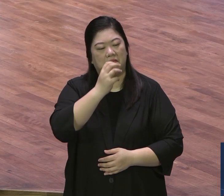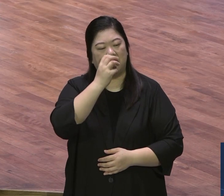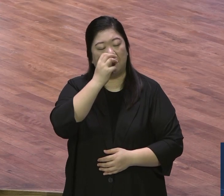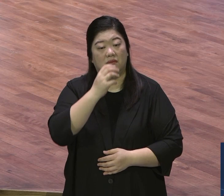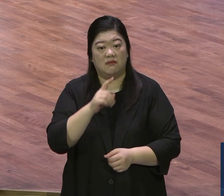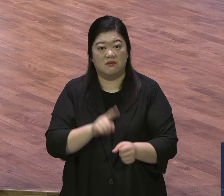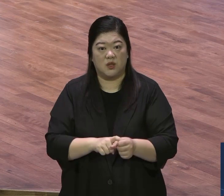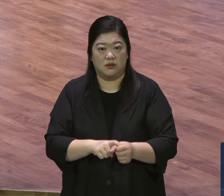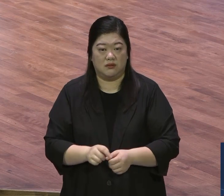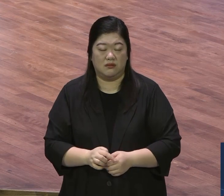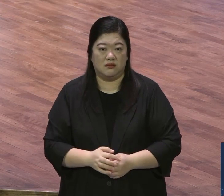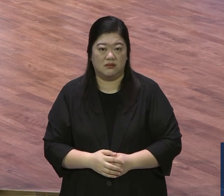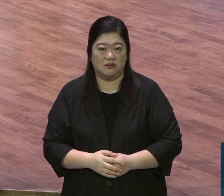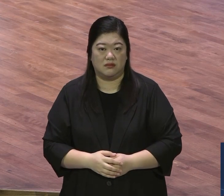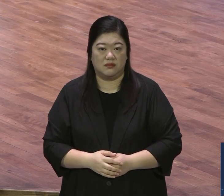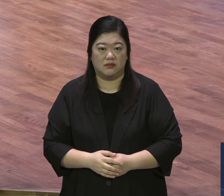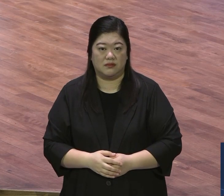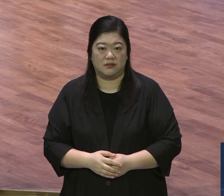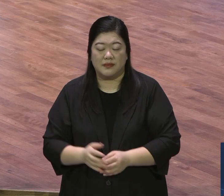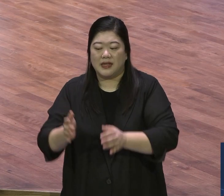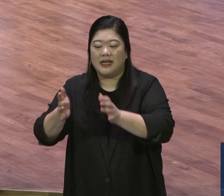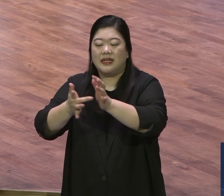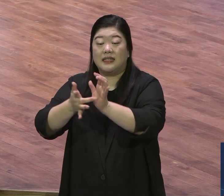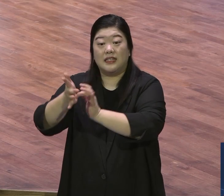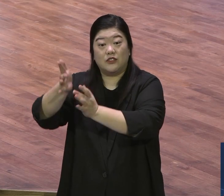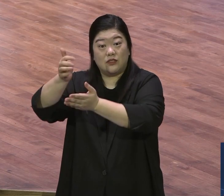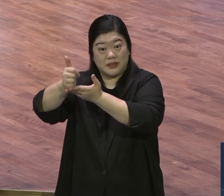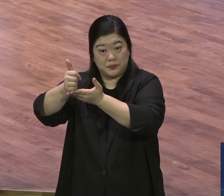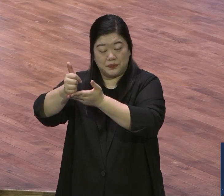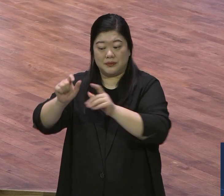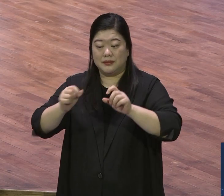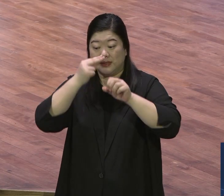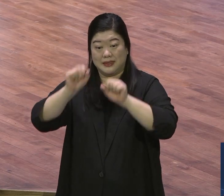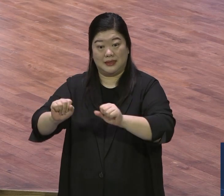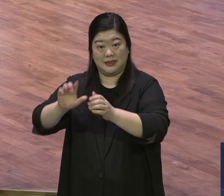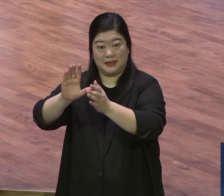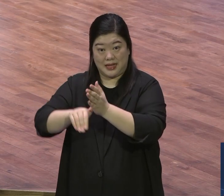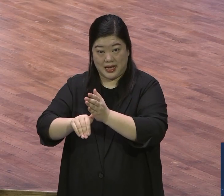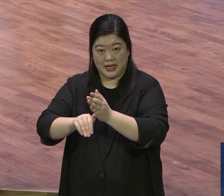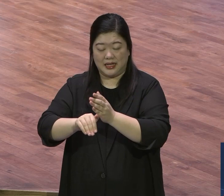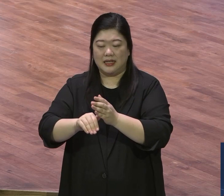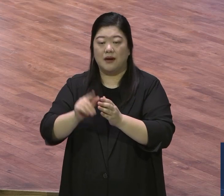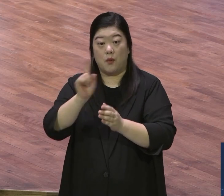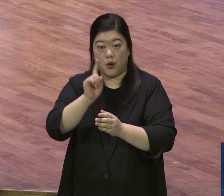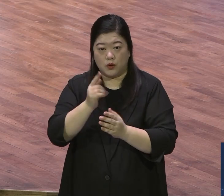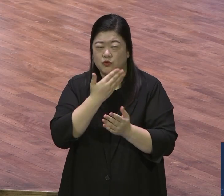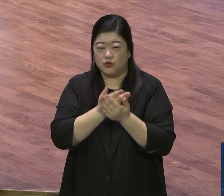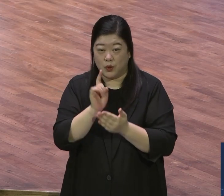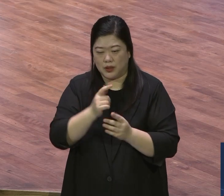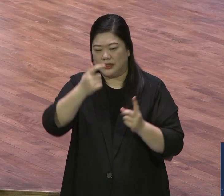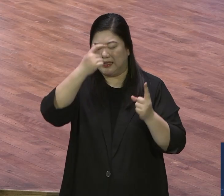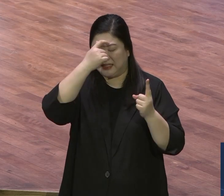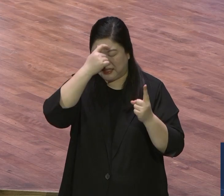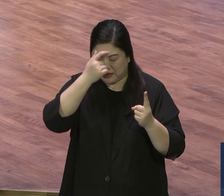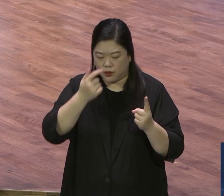예수님 당시 유대교회 경건의 새 기둥이 뭐냐 기독 자선